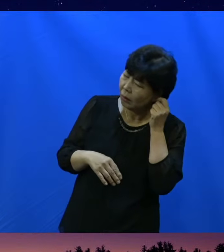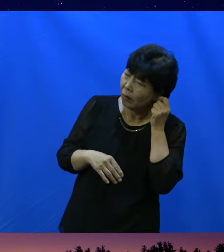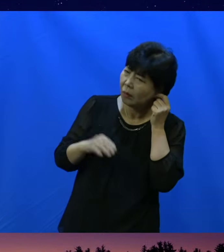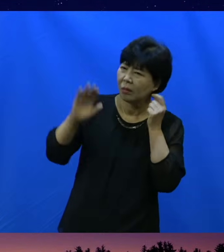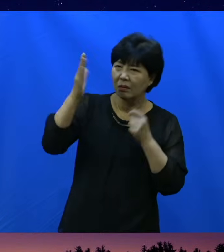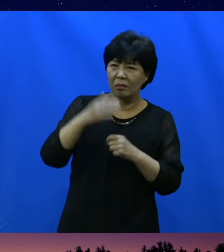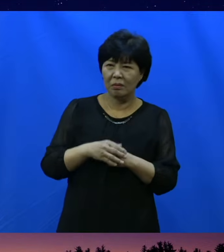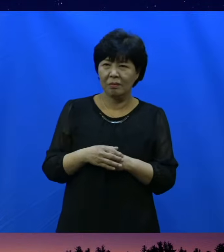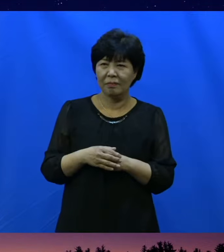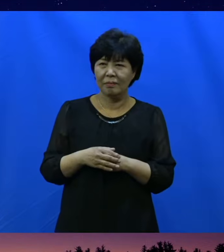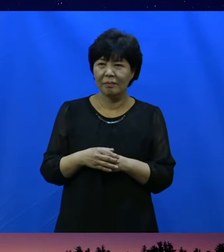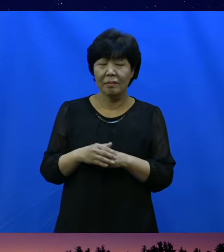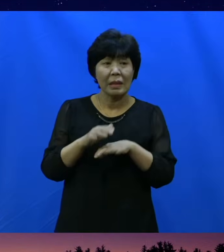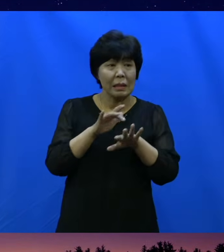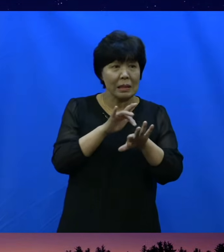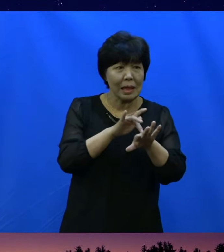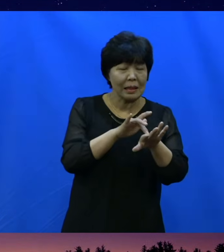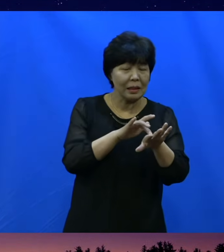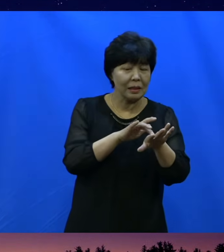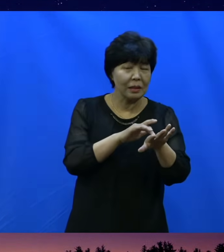사단은 속삭여요, 여러분.